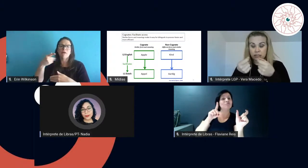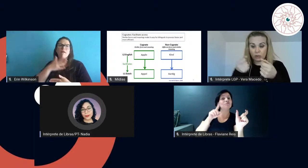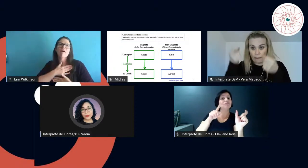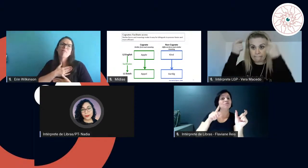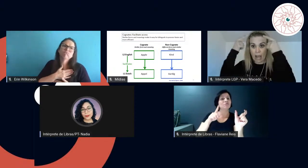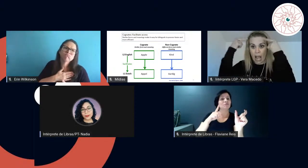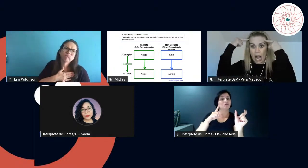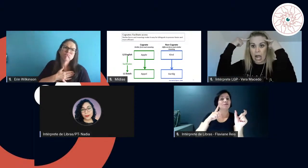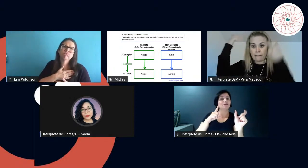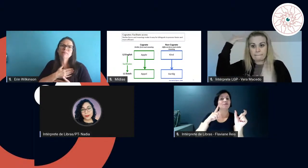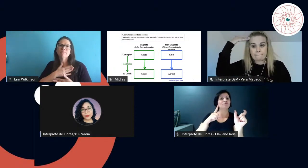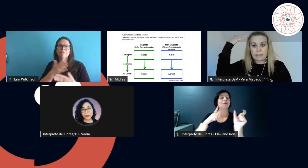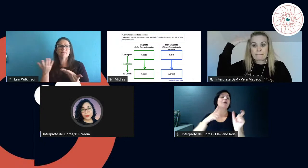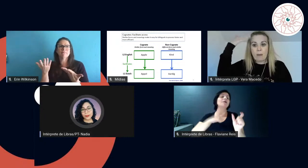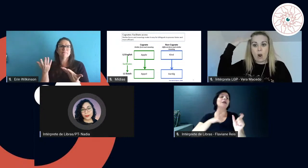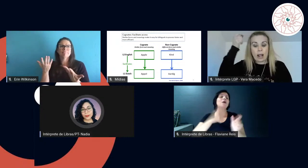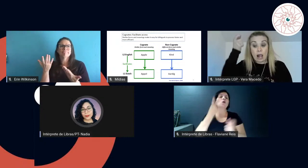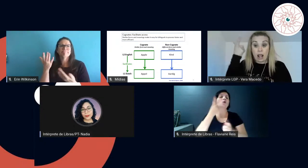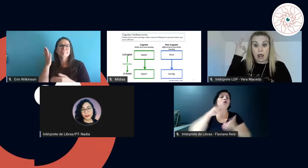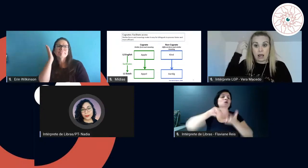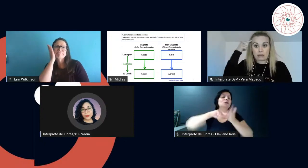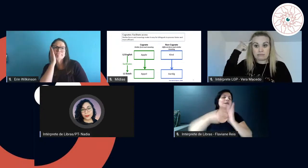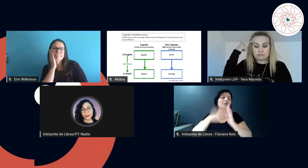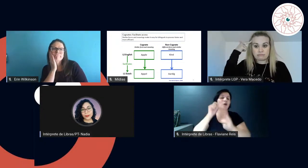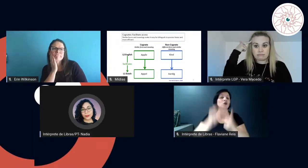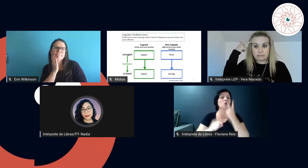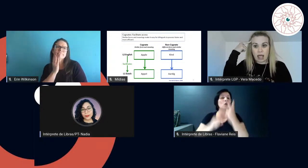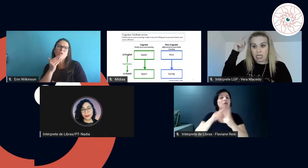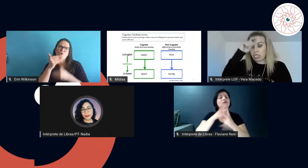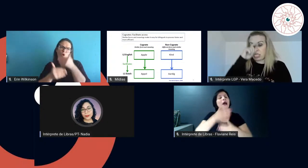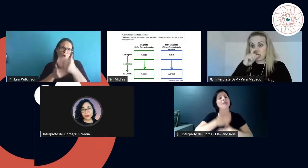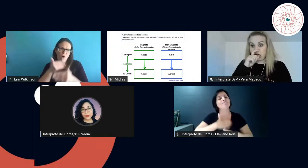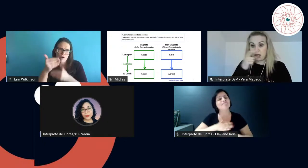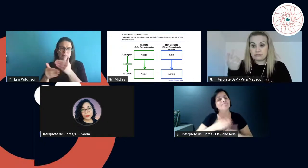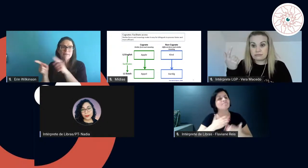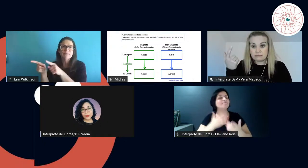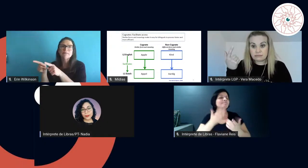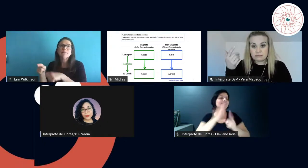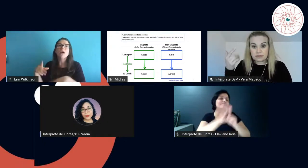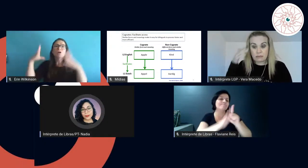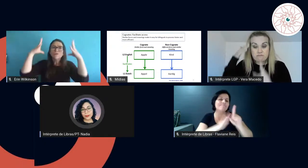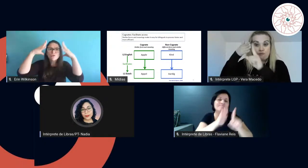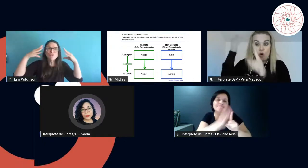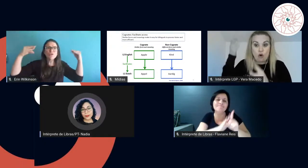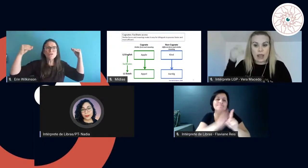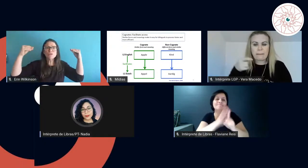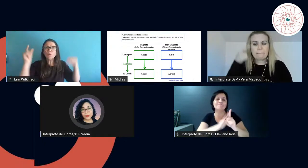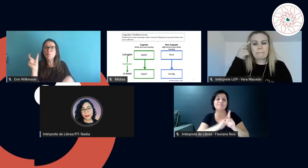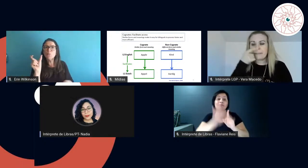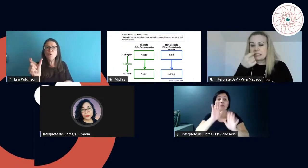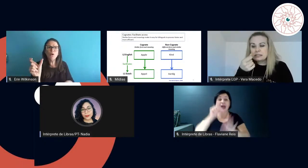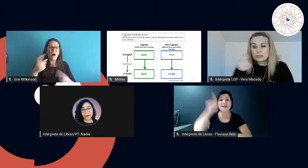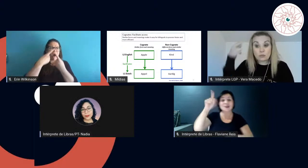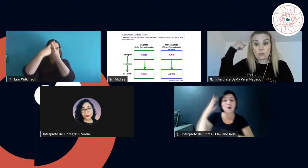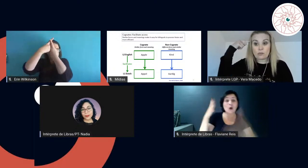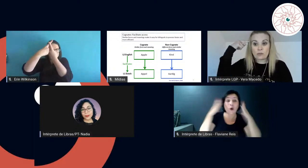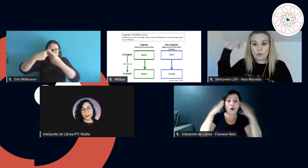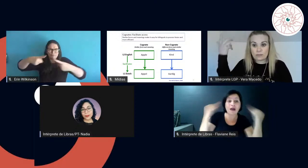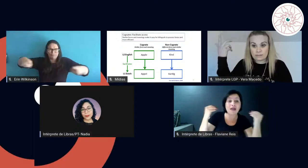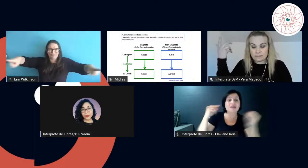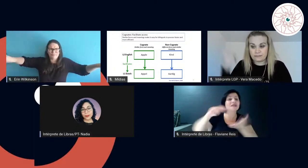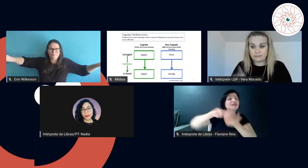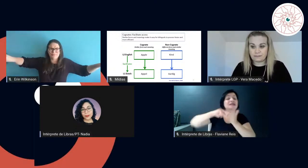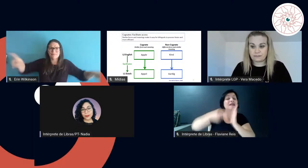essa memória de de lexical, ele atinge a esse plano lexical.